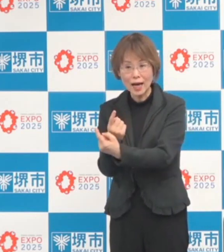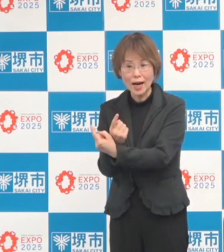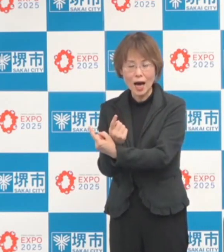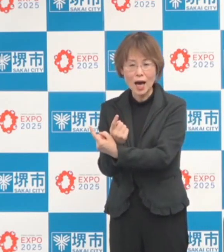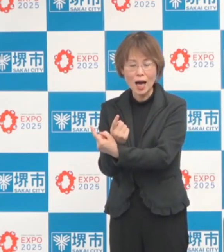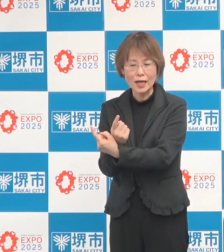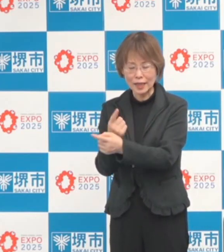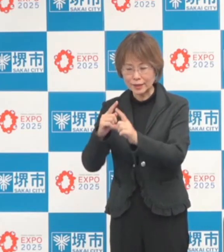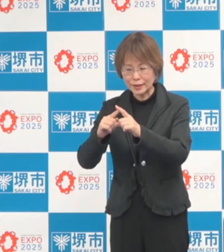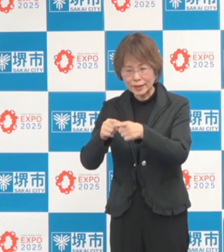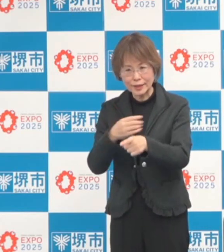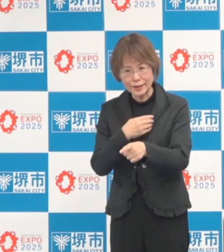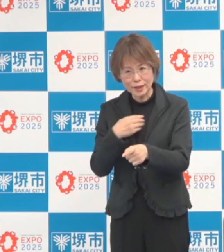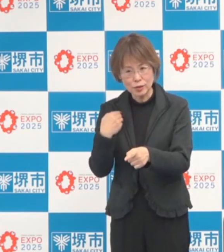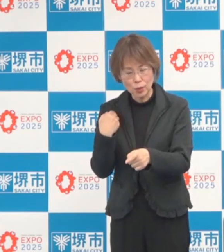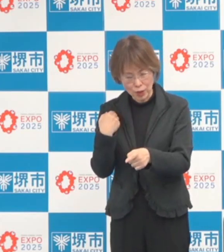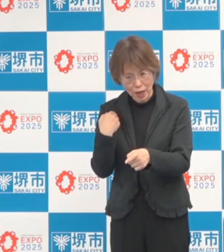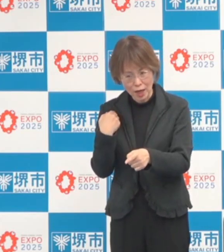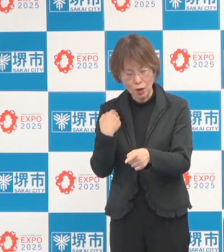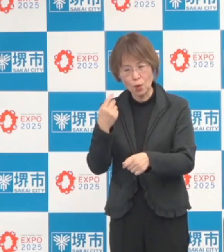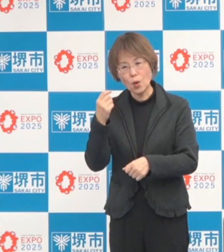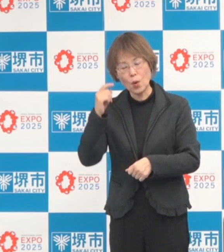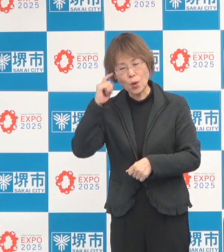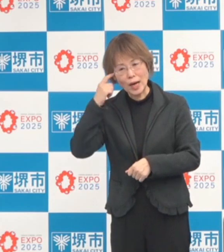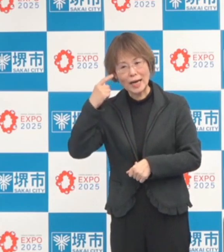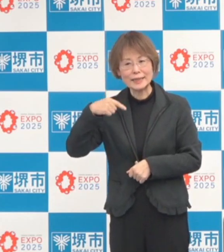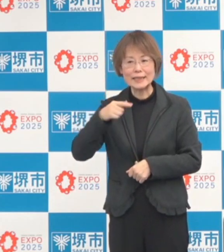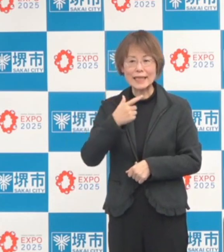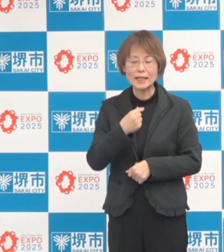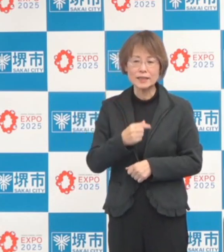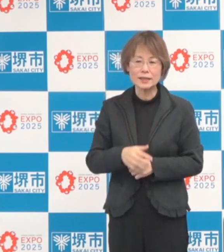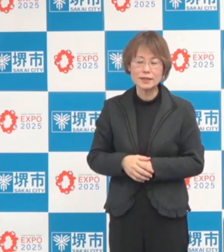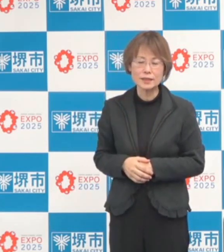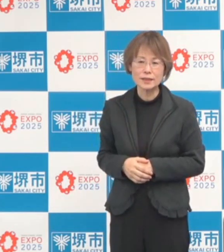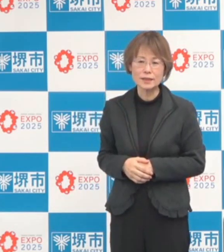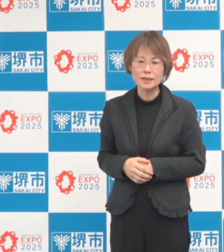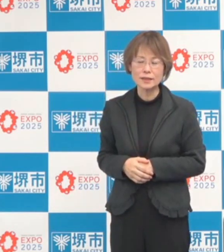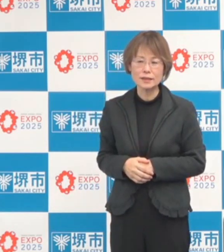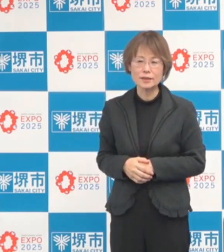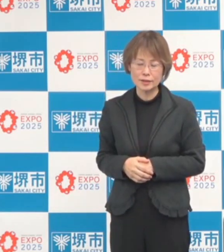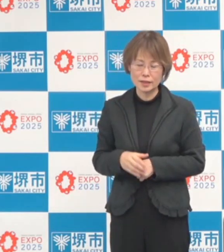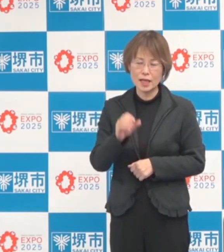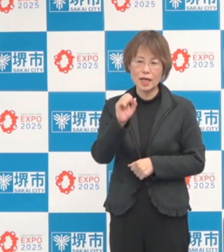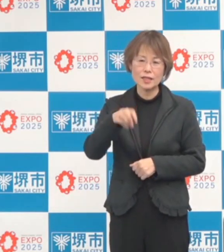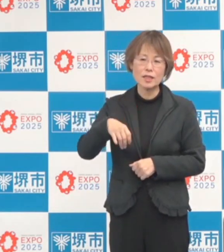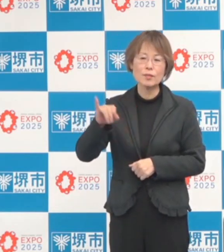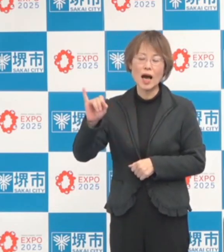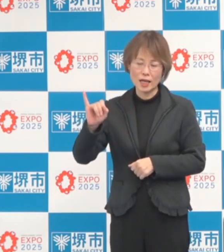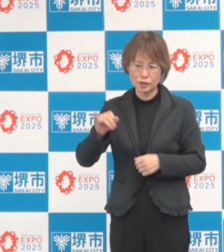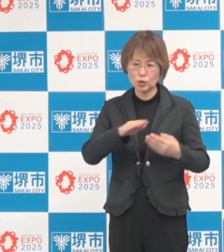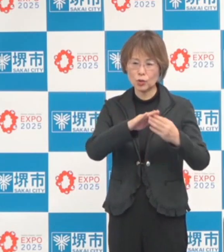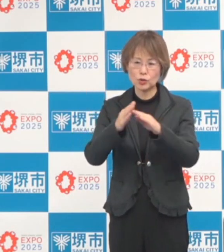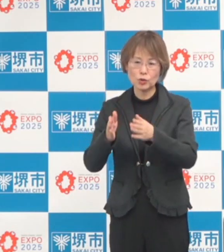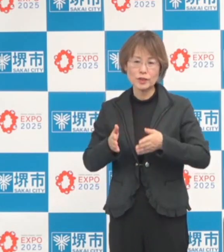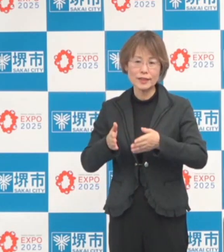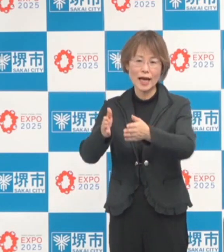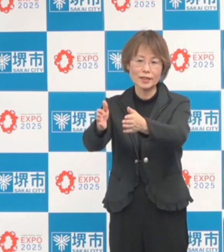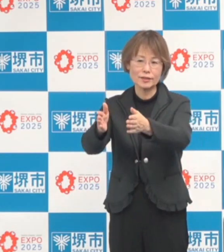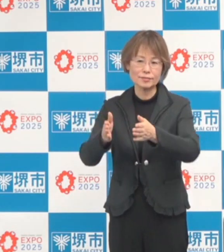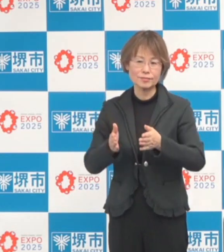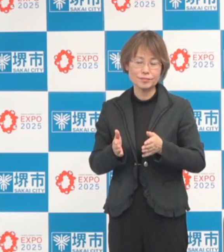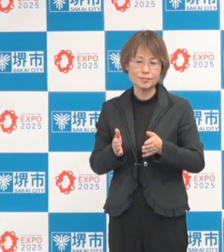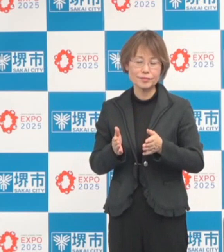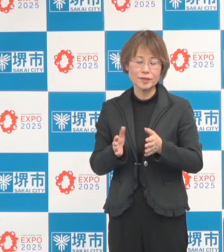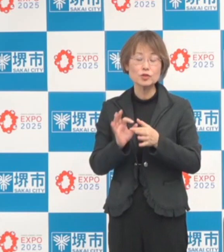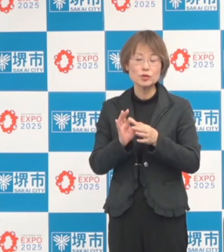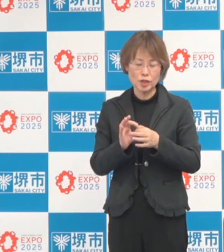に導入の可能性を探りたいと考えております。そしてこの SMI の都心ラインにつきましては、ただ単にこのシャト